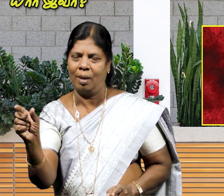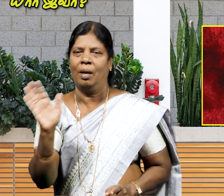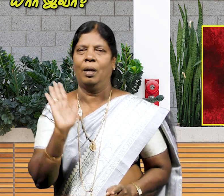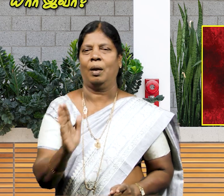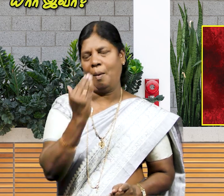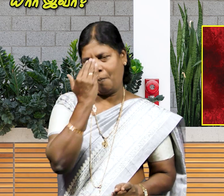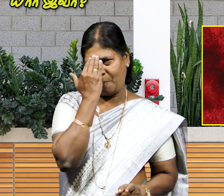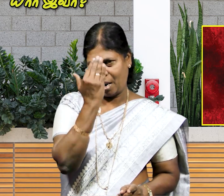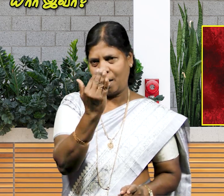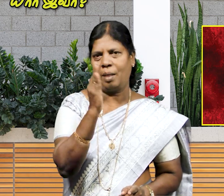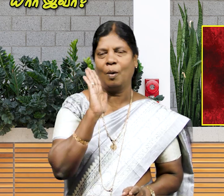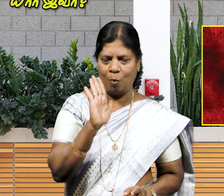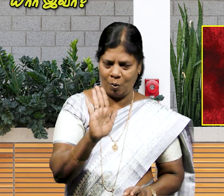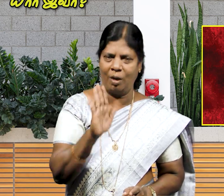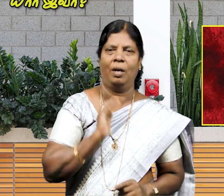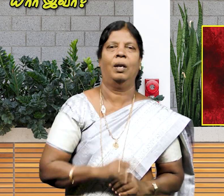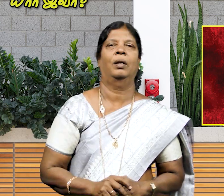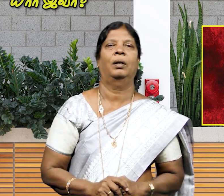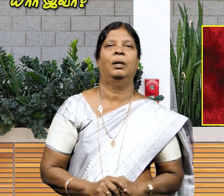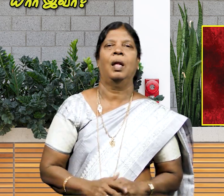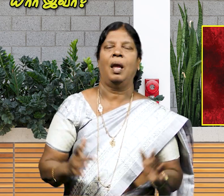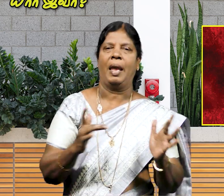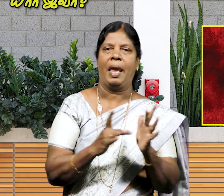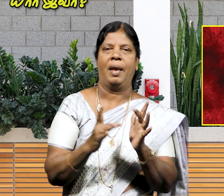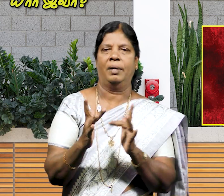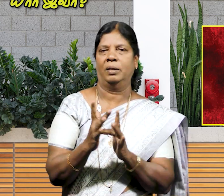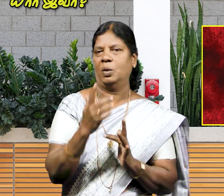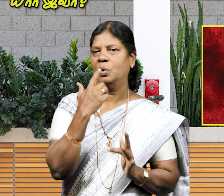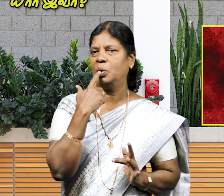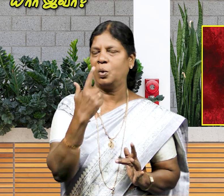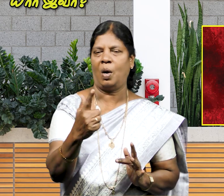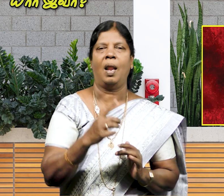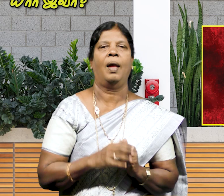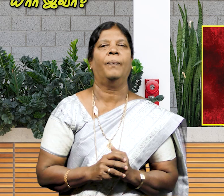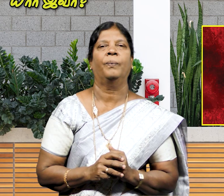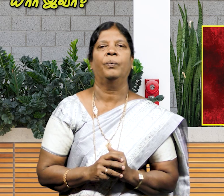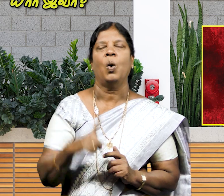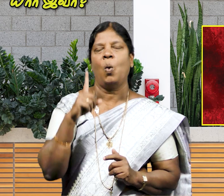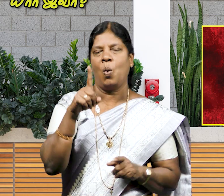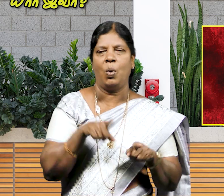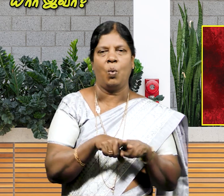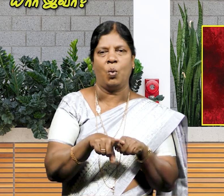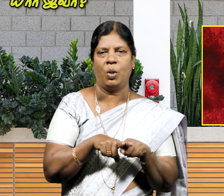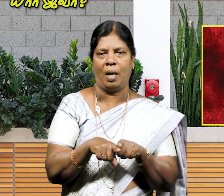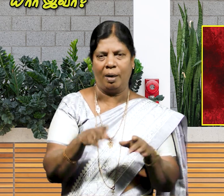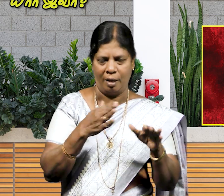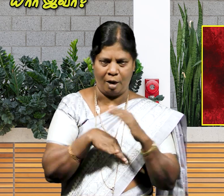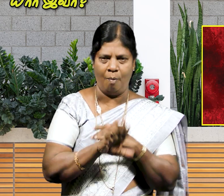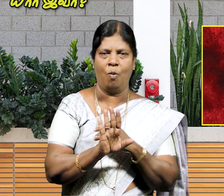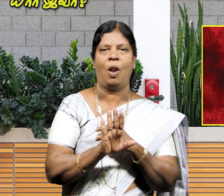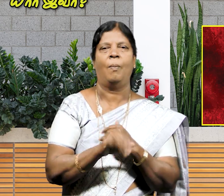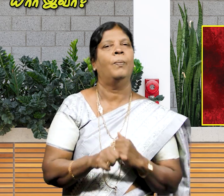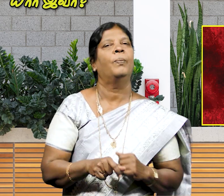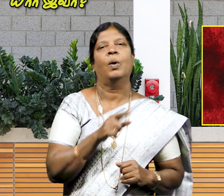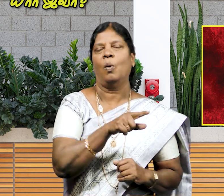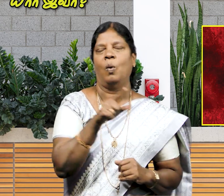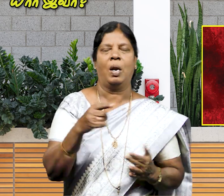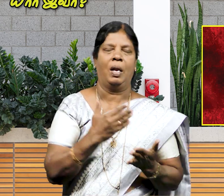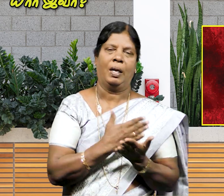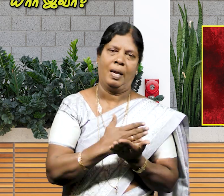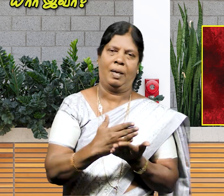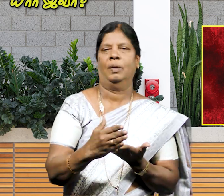என்பதை இயேசு கிறிஸ்து சொன்ன ஒரு ஓமையின் வாயிலாக உங்களுக்கு விவரிக்க